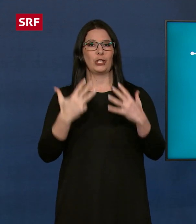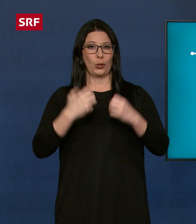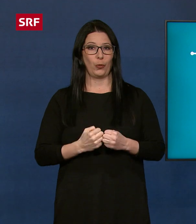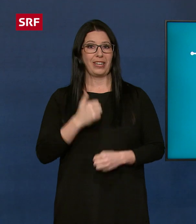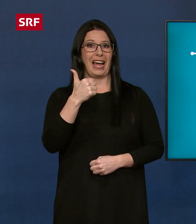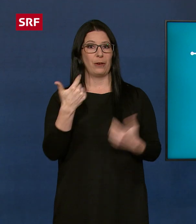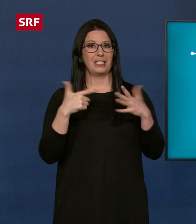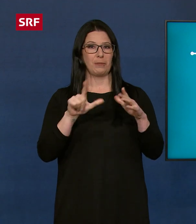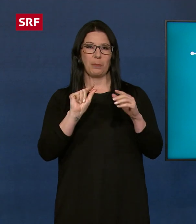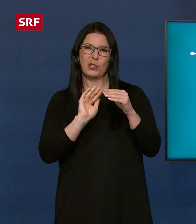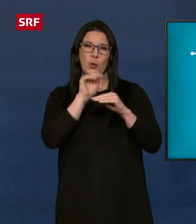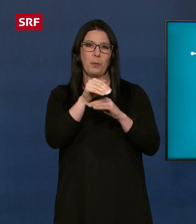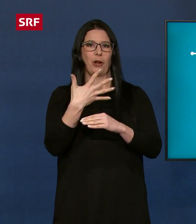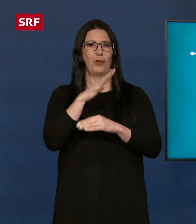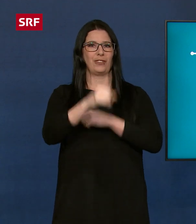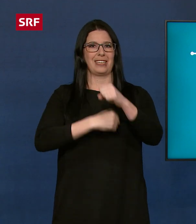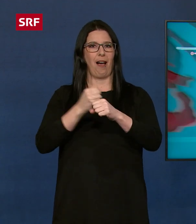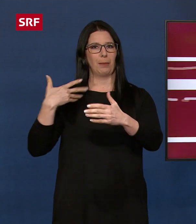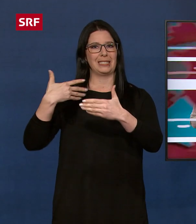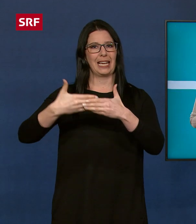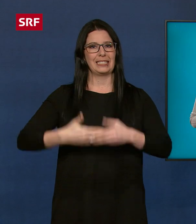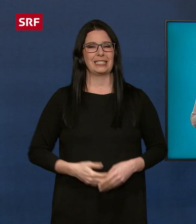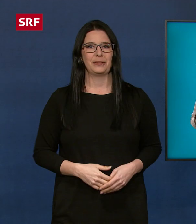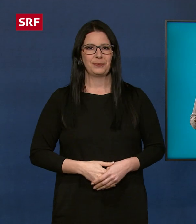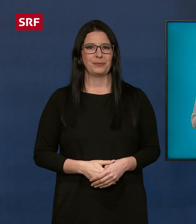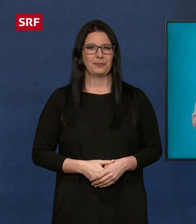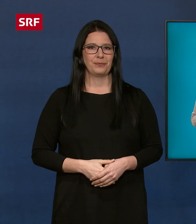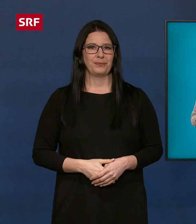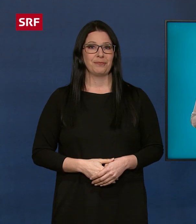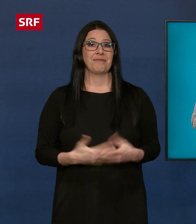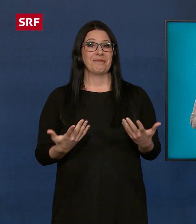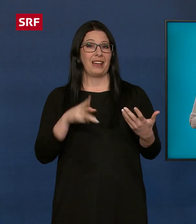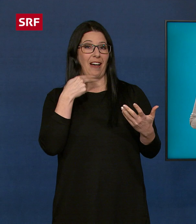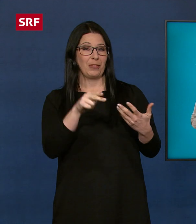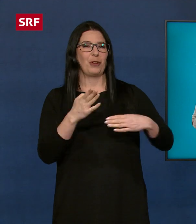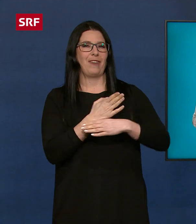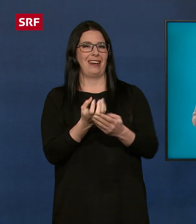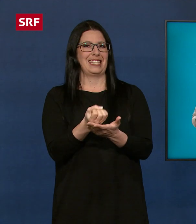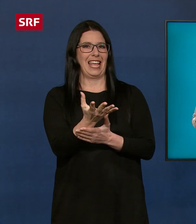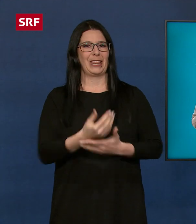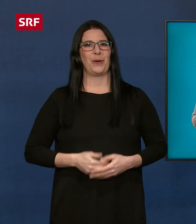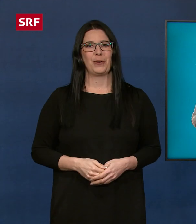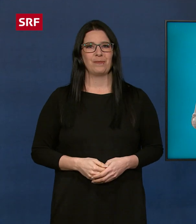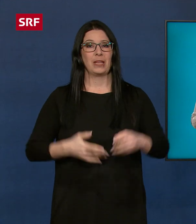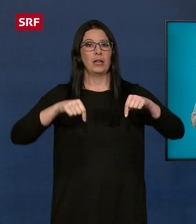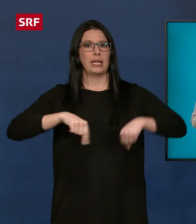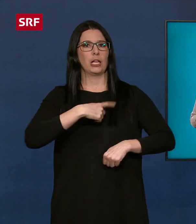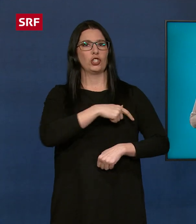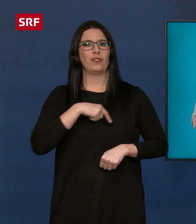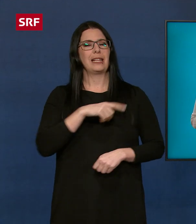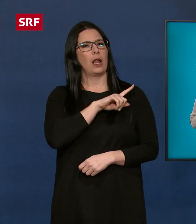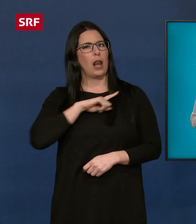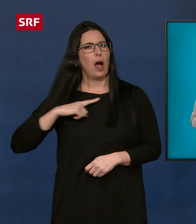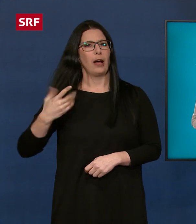Also sind etwas mehr als 50 Jahre. Die Antwort findest du in dieser Sendung heraus. In der Schweiz durften lange nur